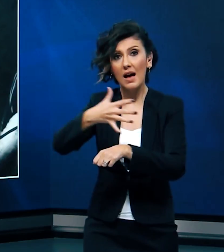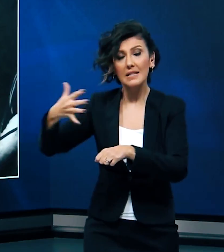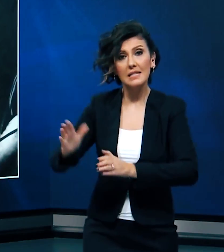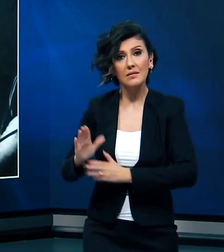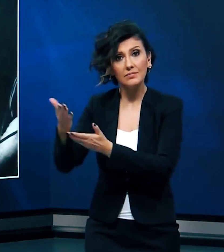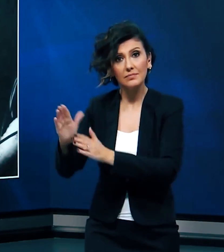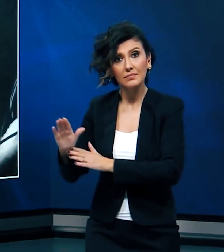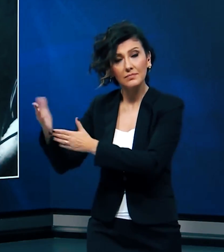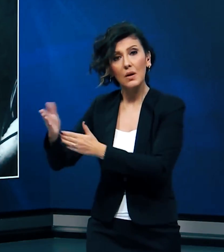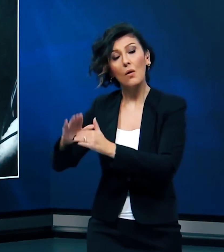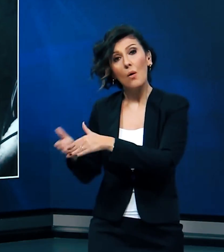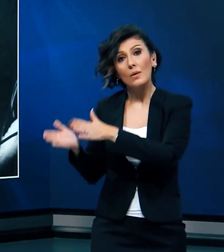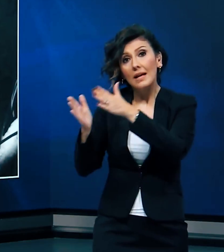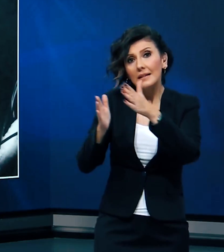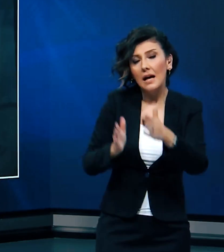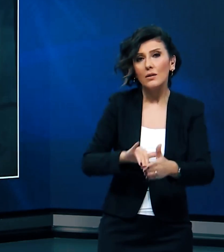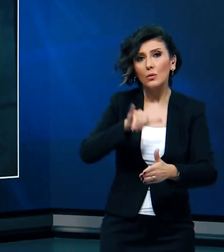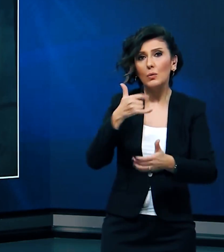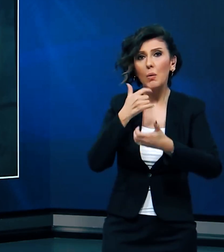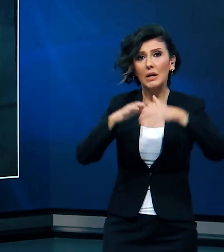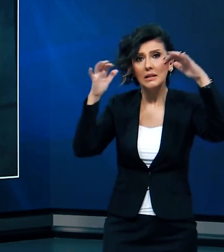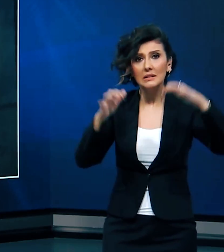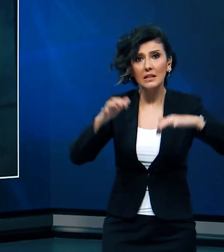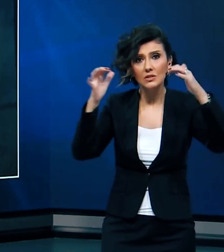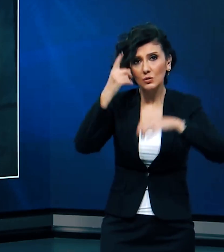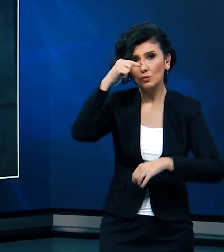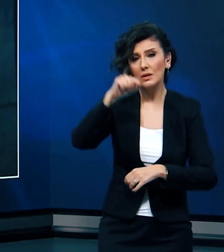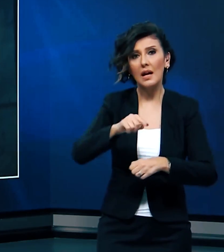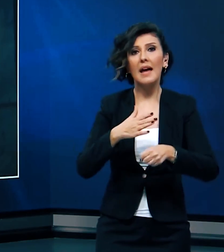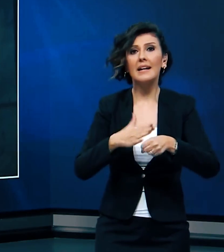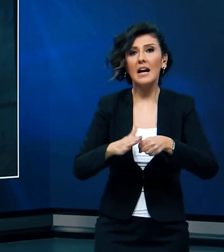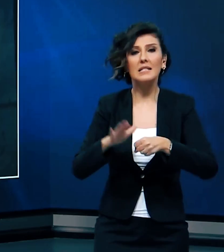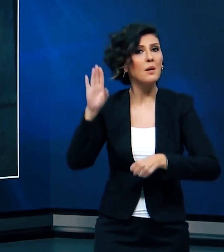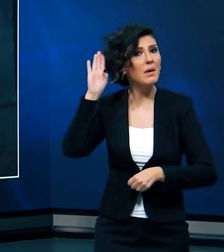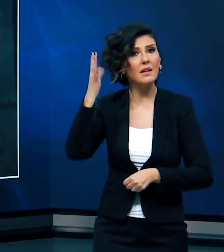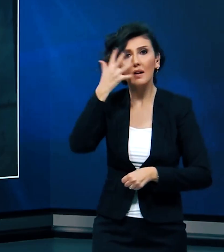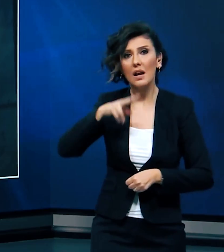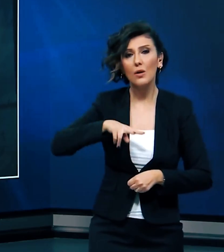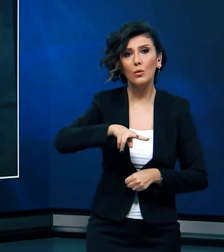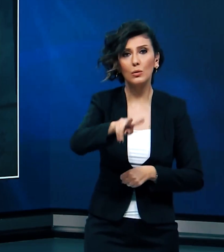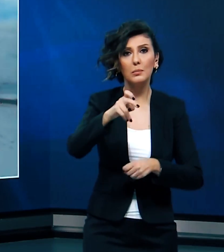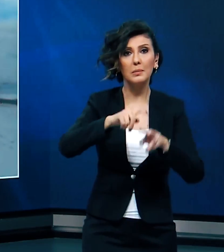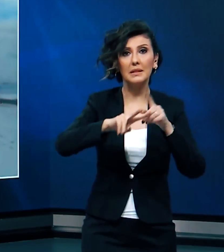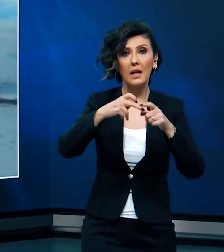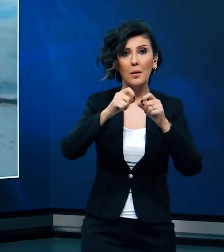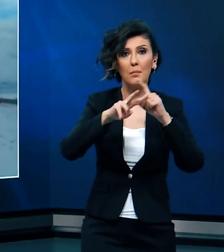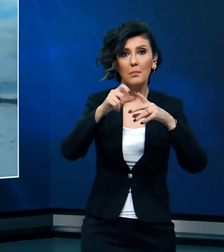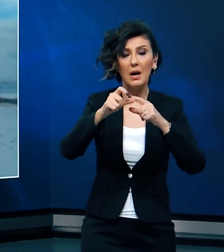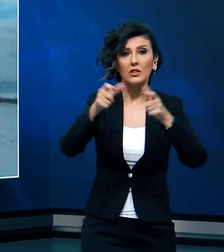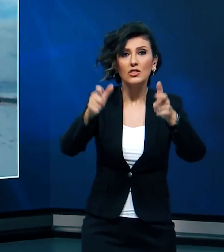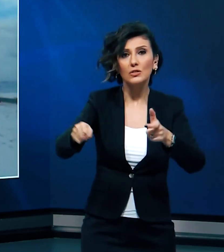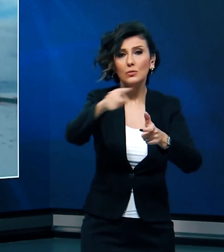hastanelere kaldırıldı. Öte yandan yoğun kar yağışı dolayısıyla Kayseri-Malatya karayolu Pınarbaşı